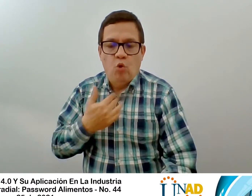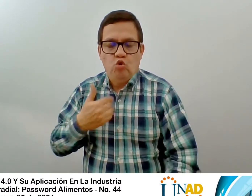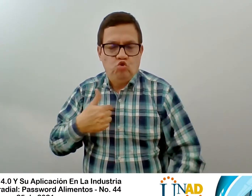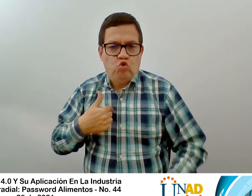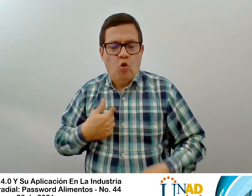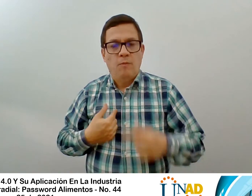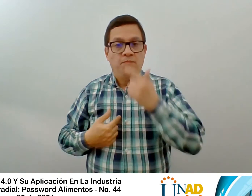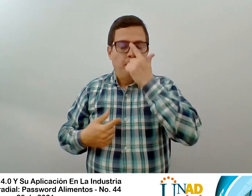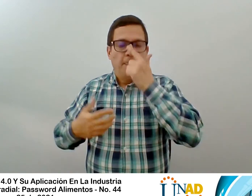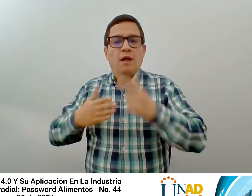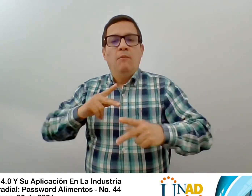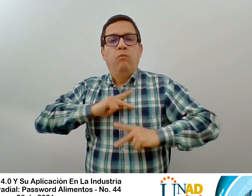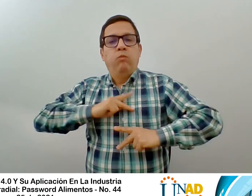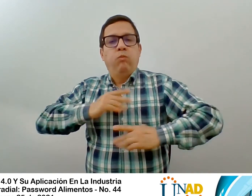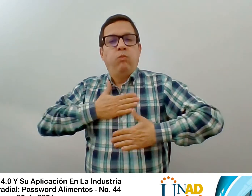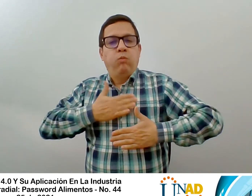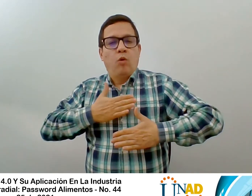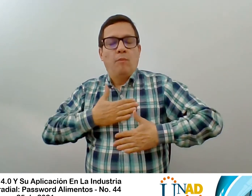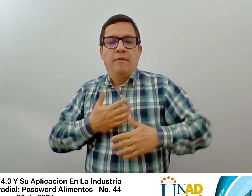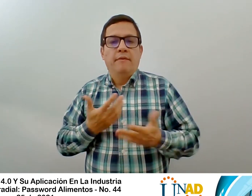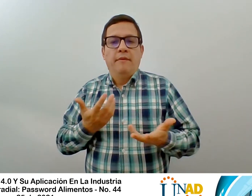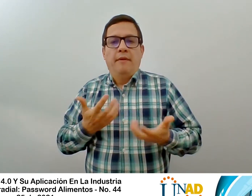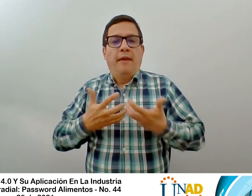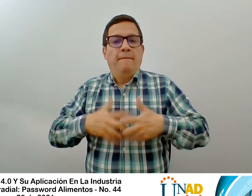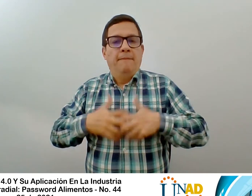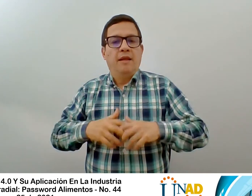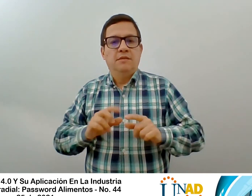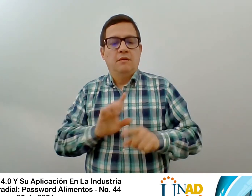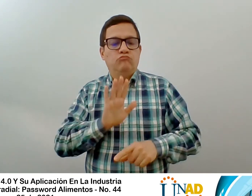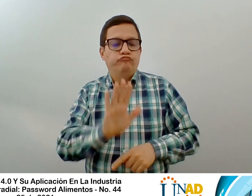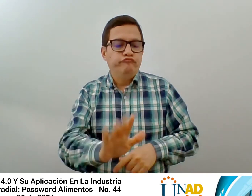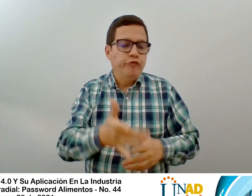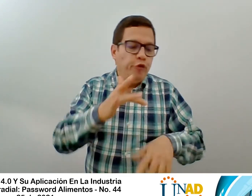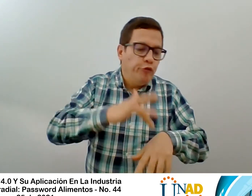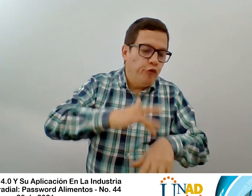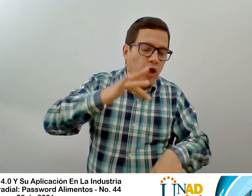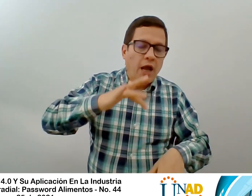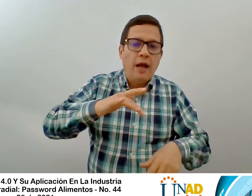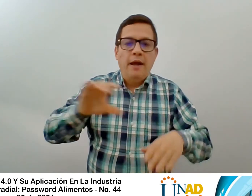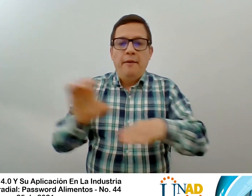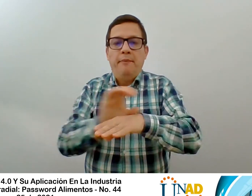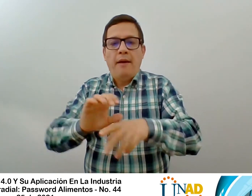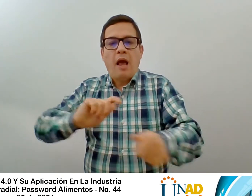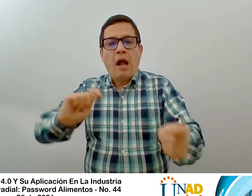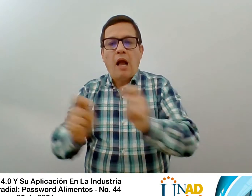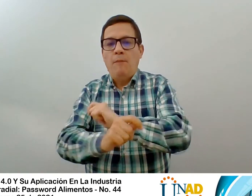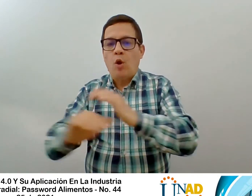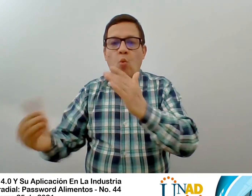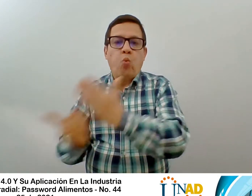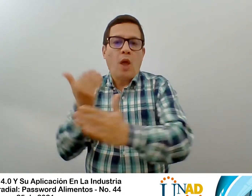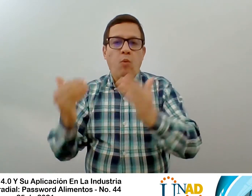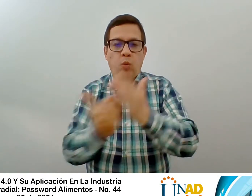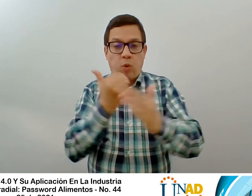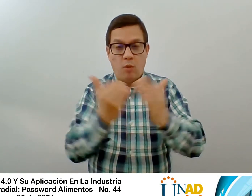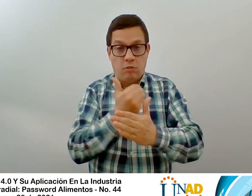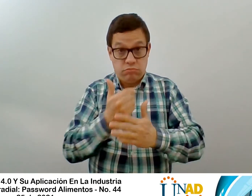quiero implementar un análisis a través de Big Data, pero me toca cambiar todos los equipos. Entonces, ¿está lista la organización en